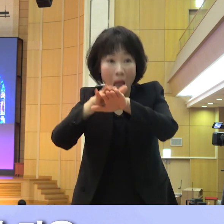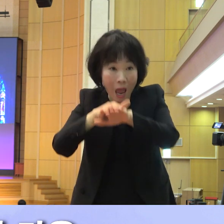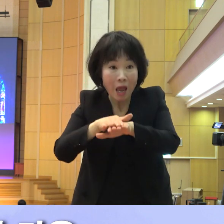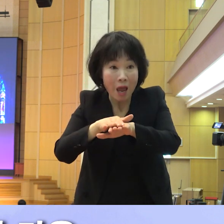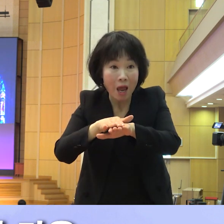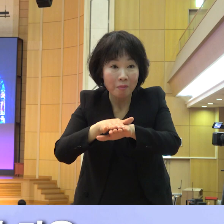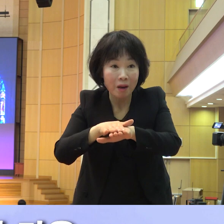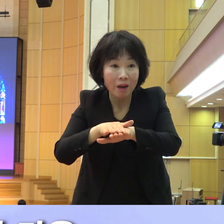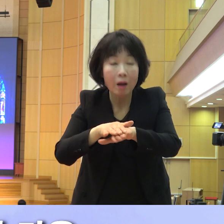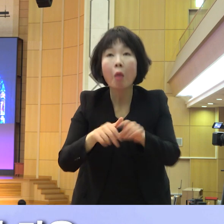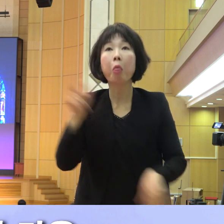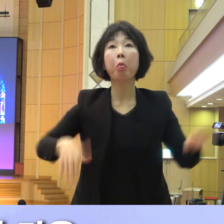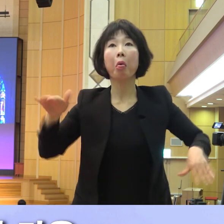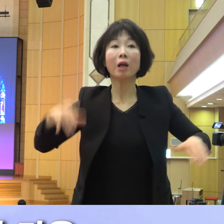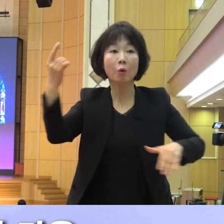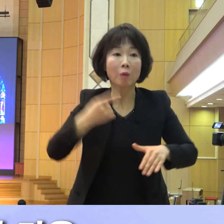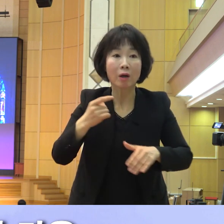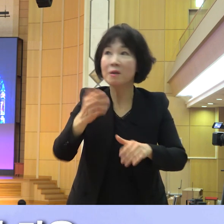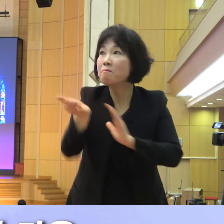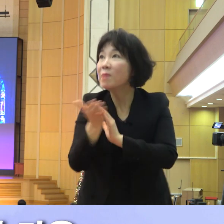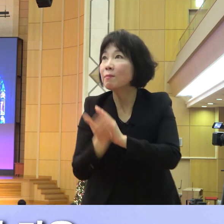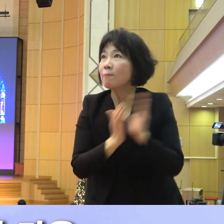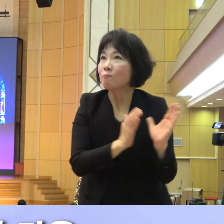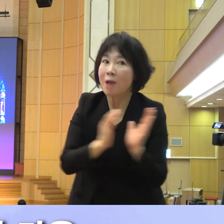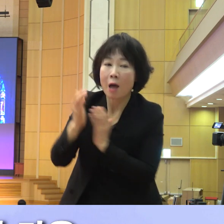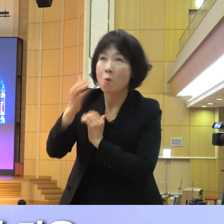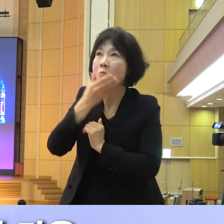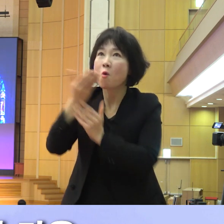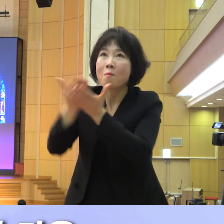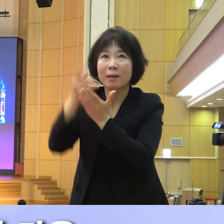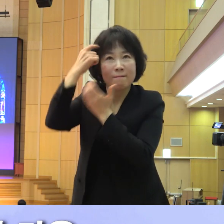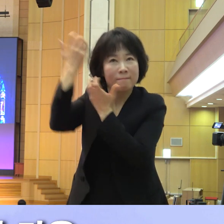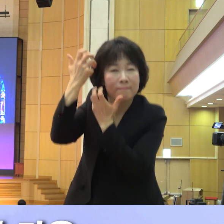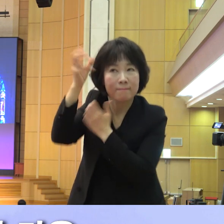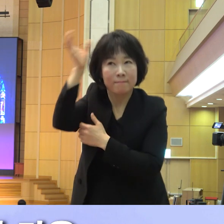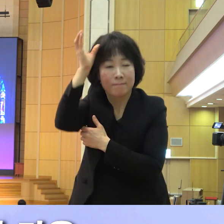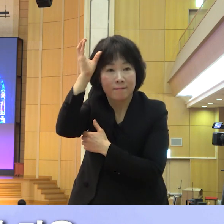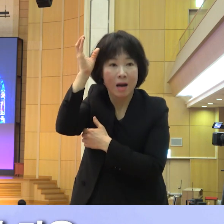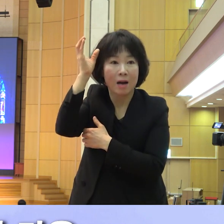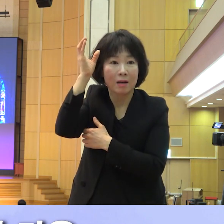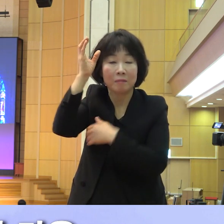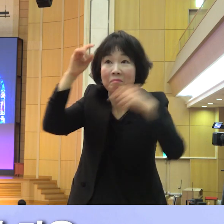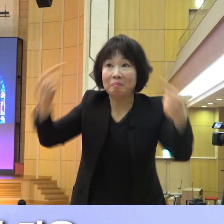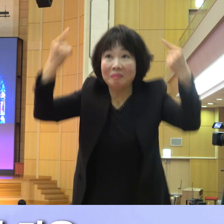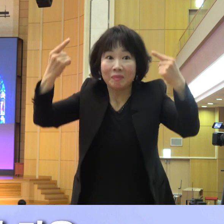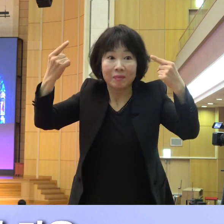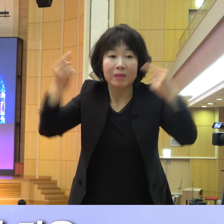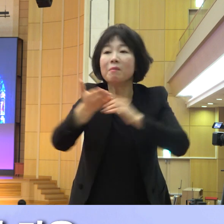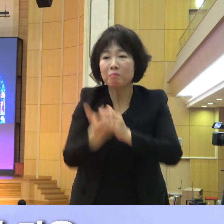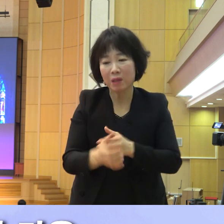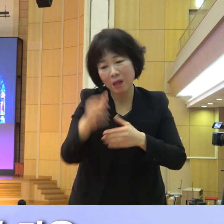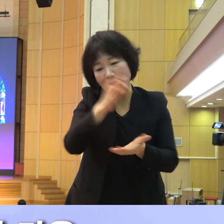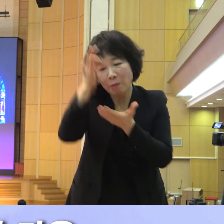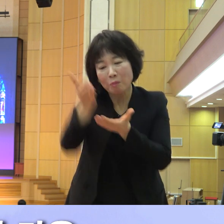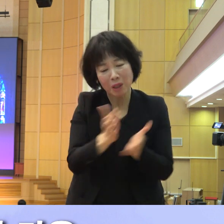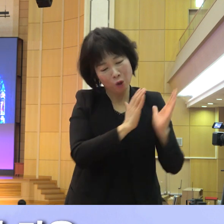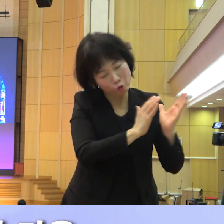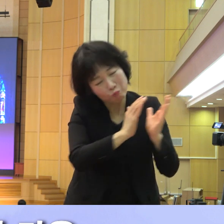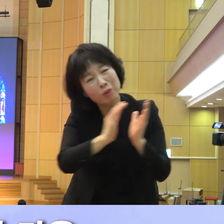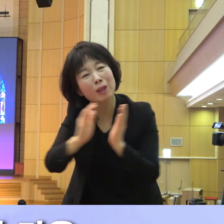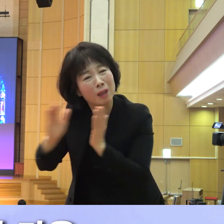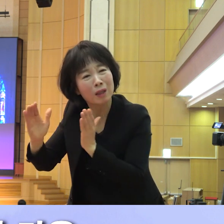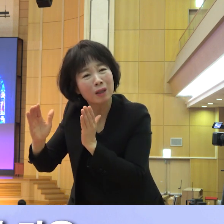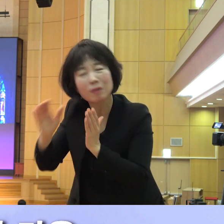야곱이가 별미를 미리 준비하듯이 고린도후서 9장 5절에 연보도 미리 준비하는 것이 참